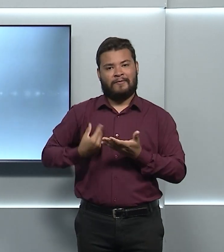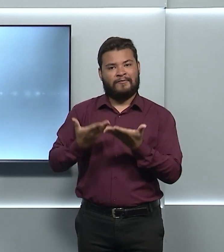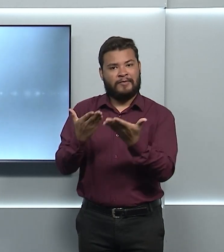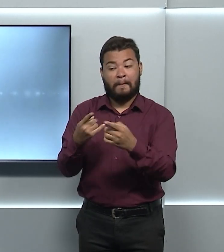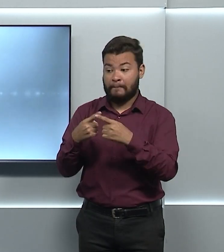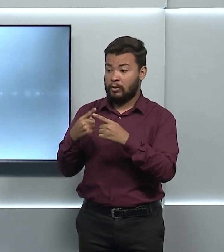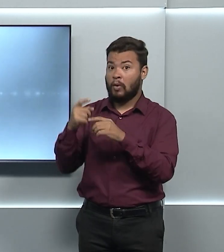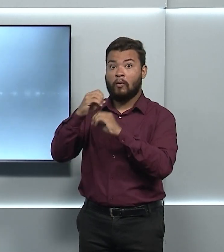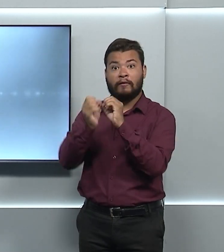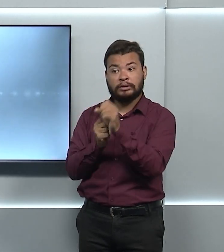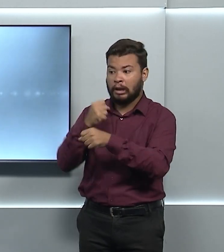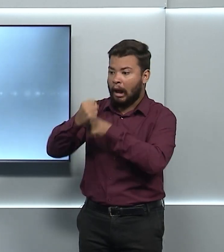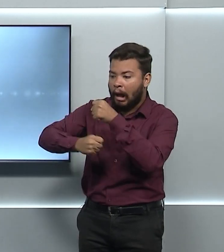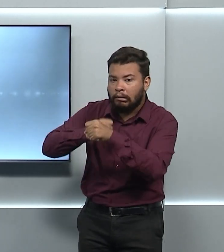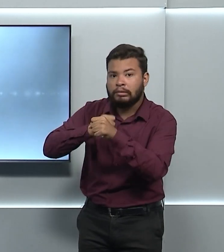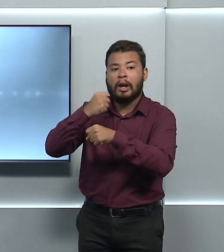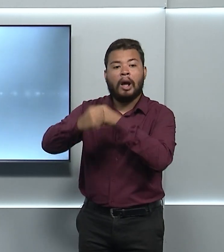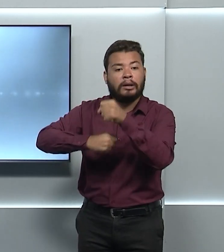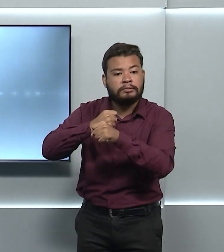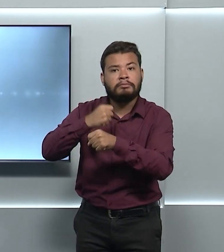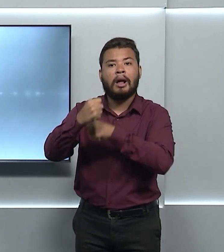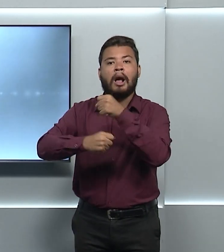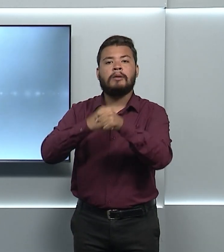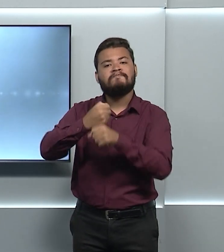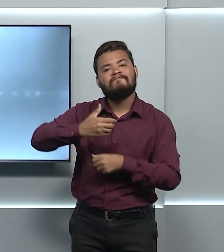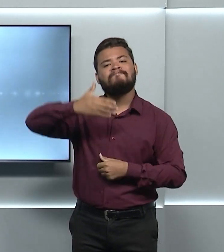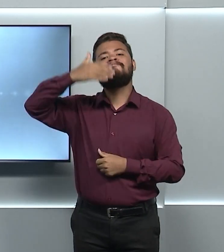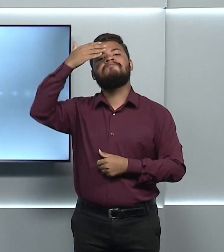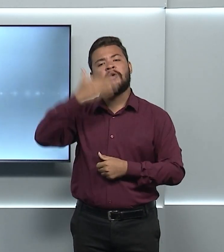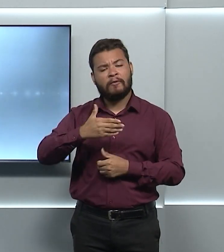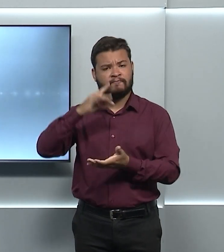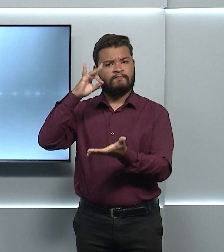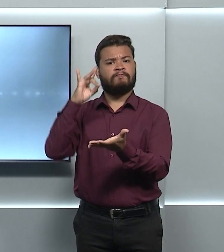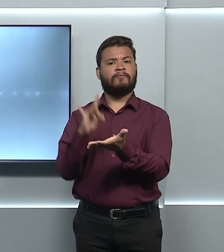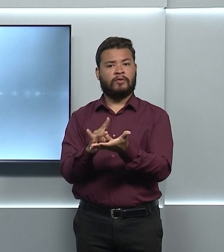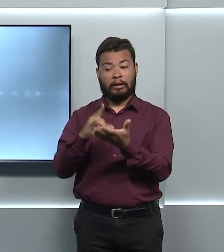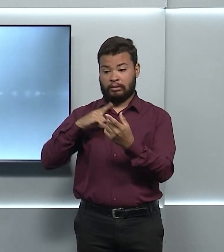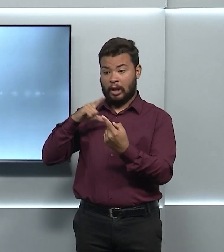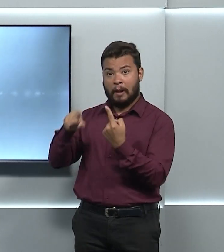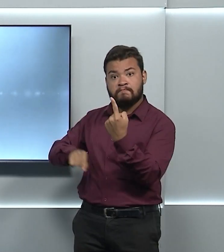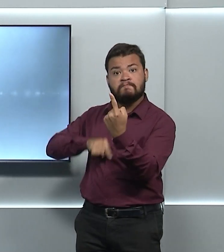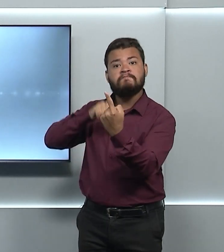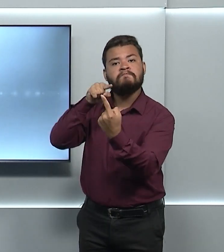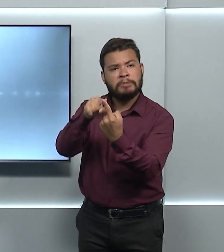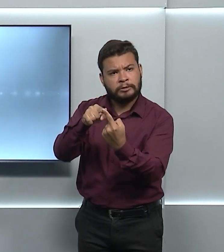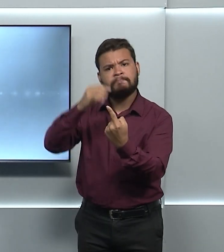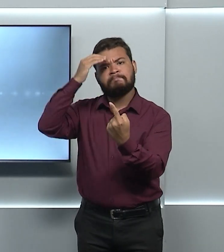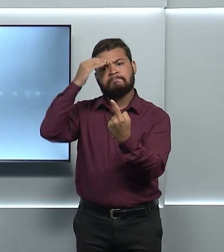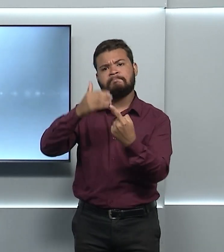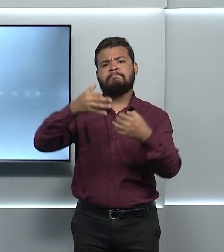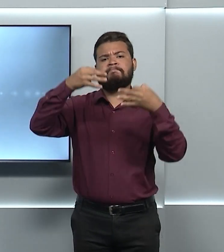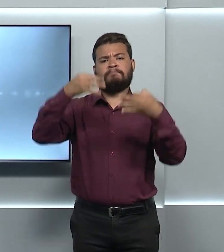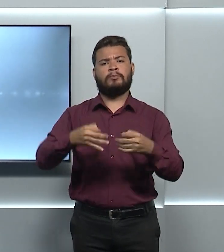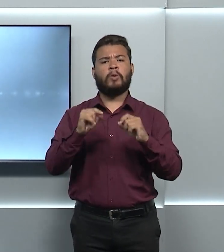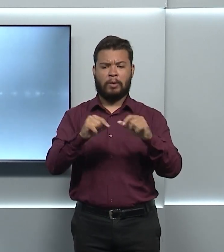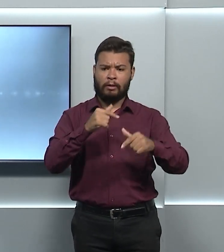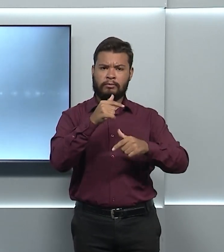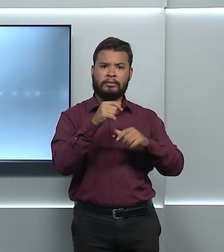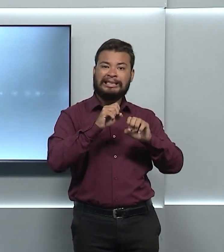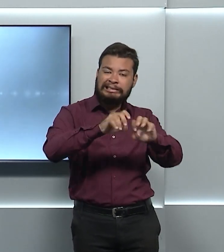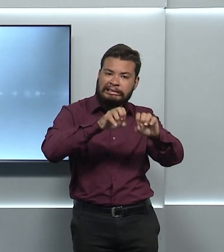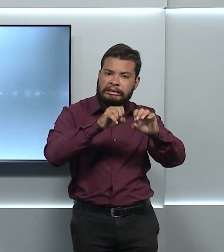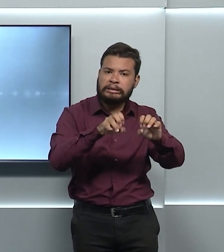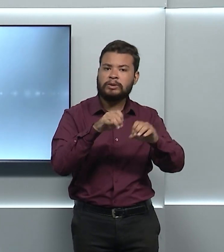ano após ano que está cada vez mais cumprindo a sua missão de conciliar excelência acadêmica